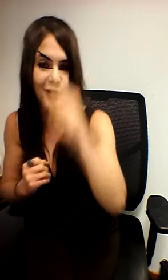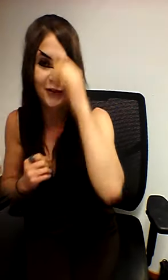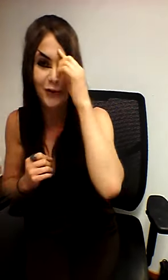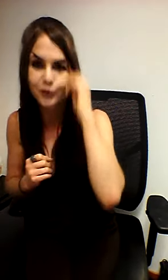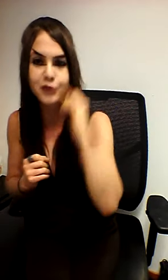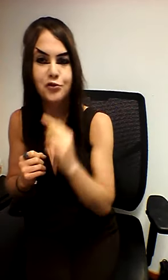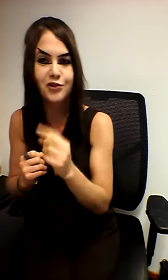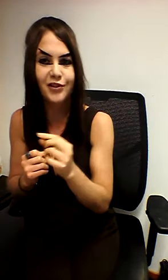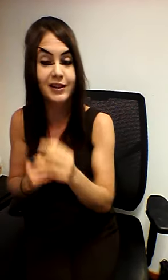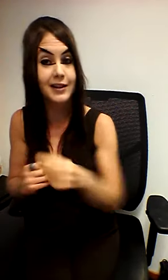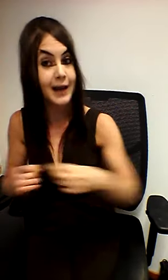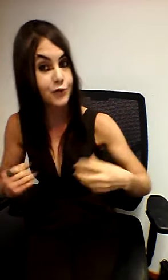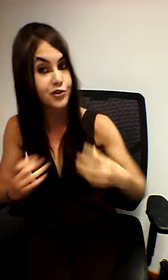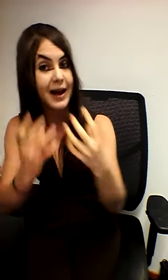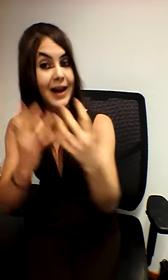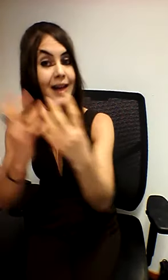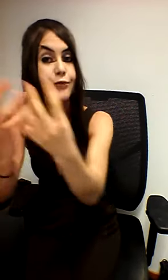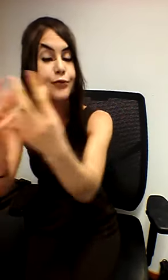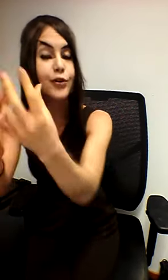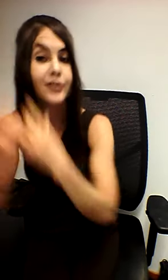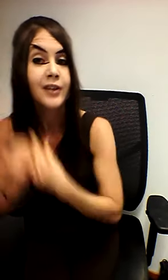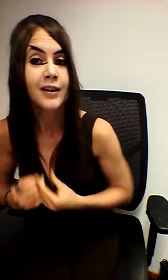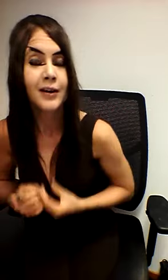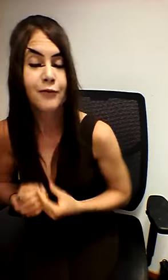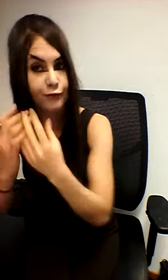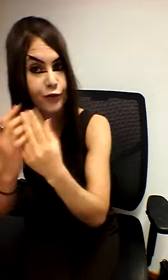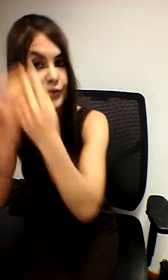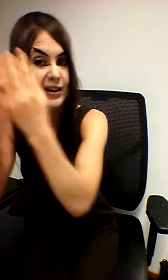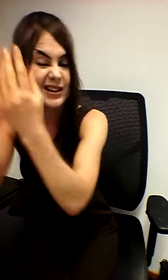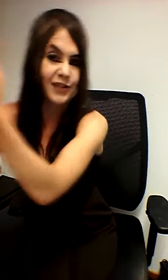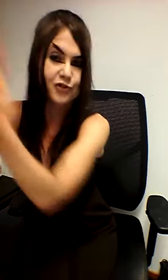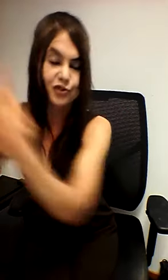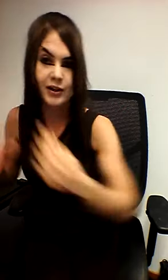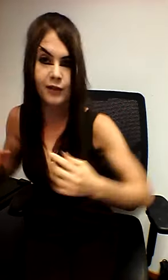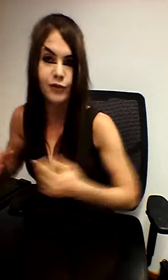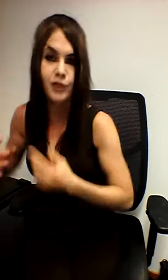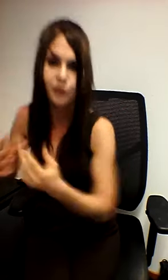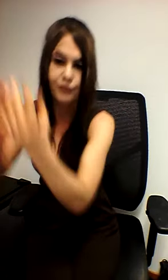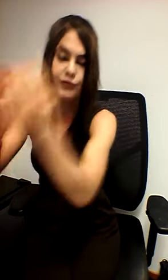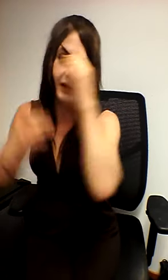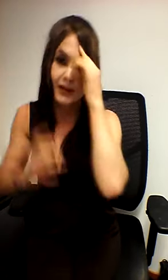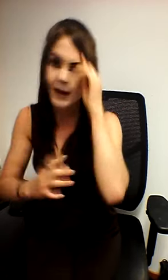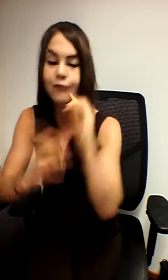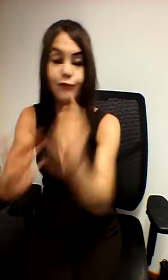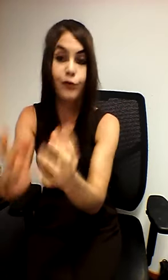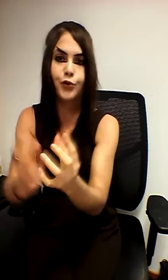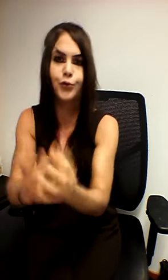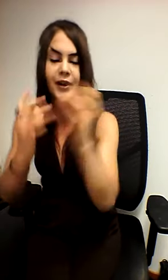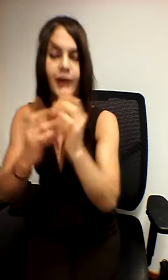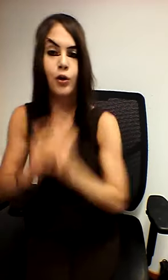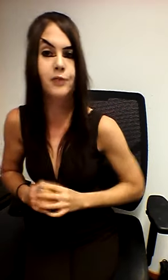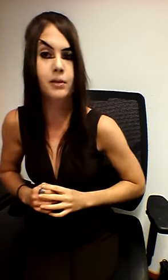een goede voedingsstoestand in het lijf, dus het aanvullen van vocht en essentiële voedingsstoffen van je lijf voldoende en